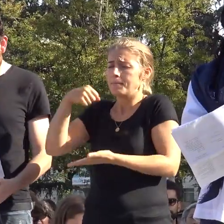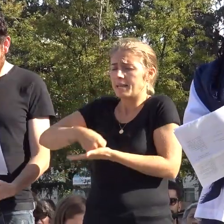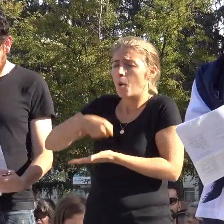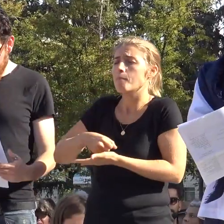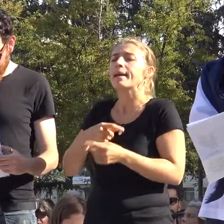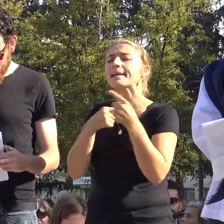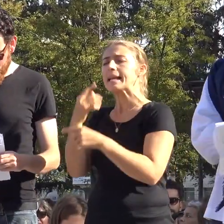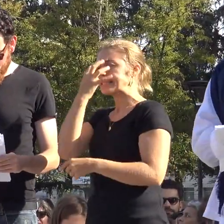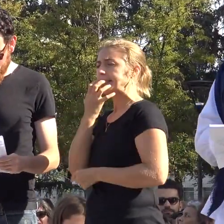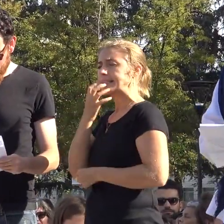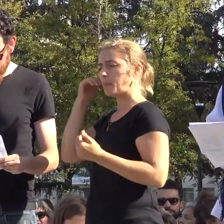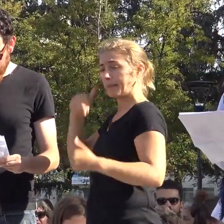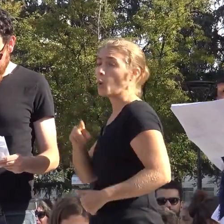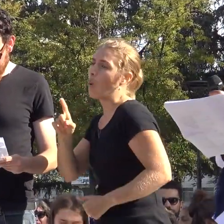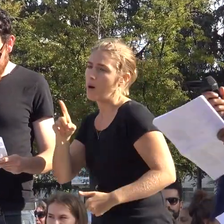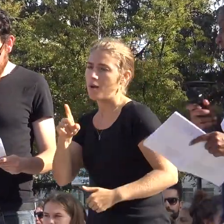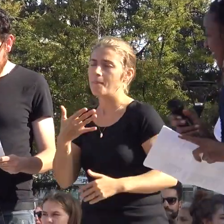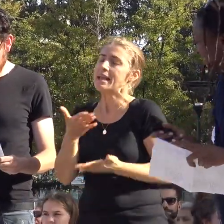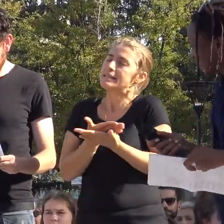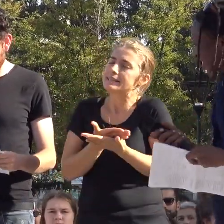triste et déprimante, hein, cela dit.